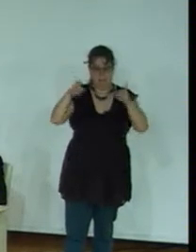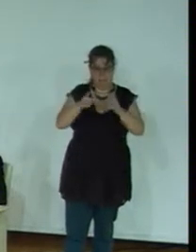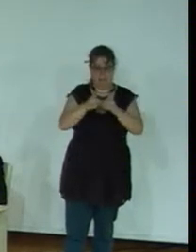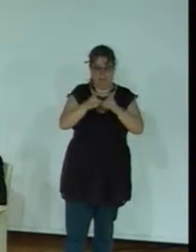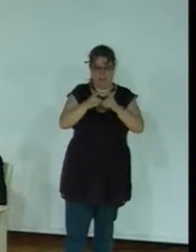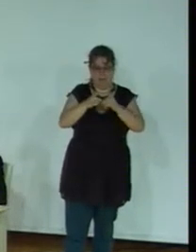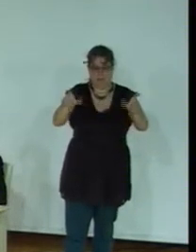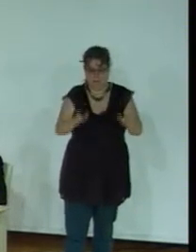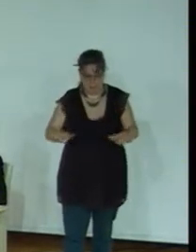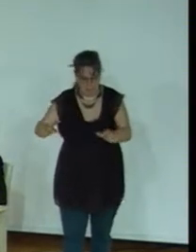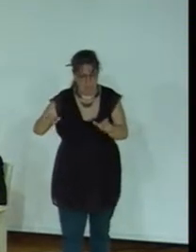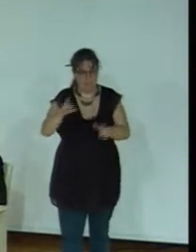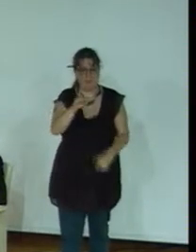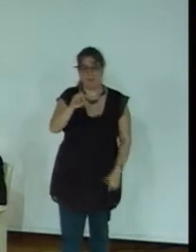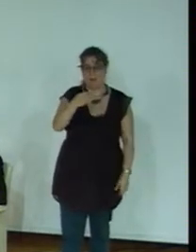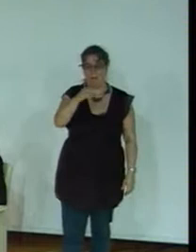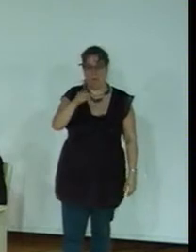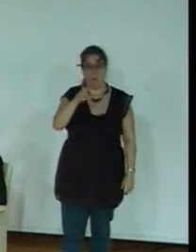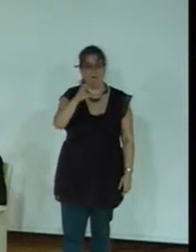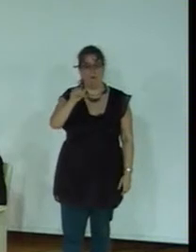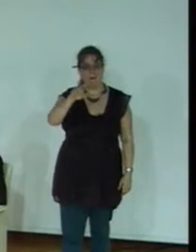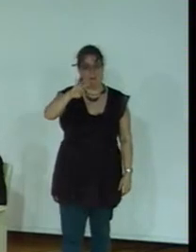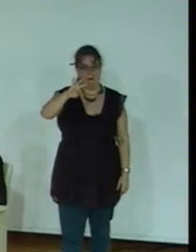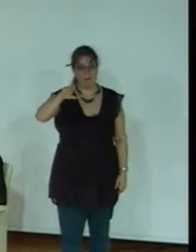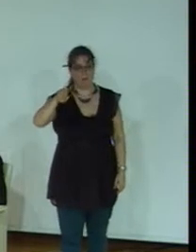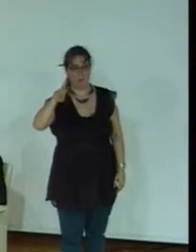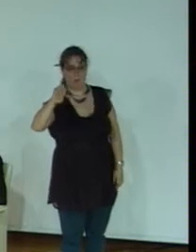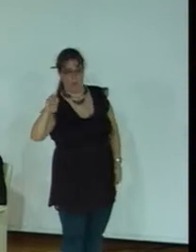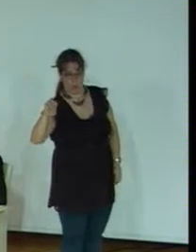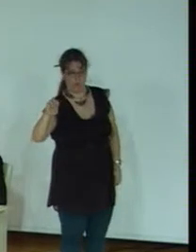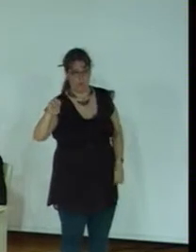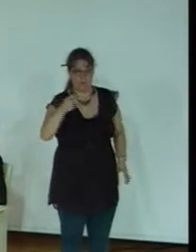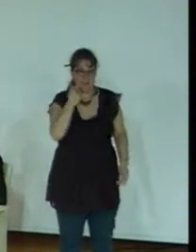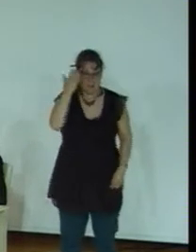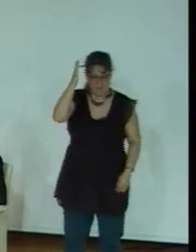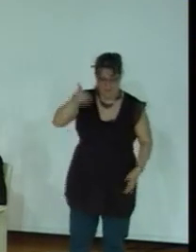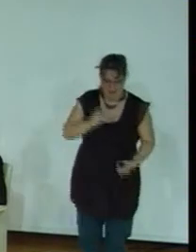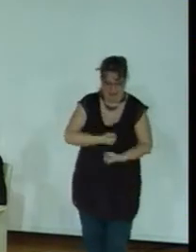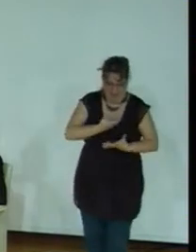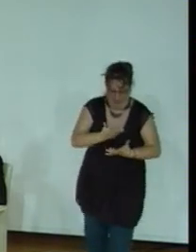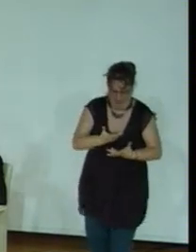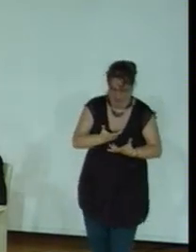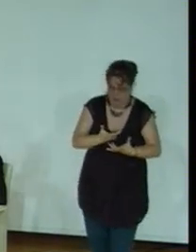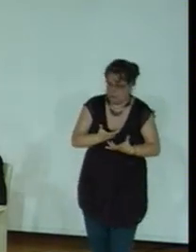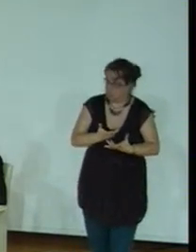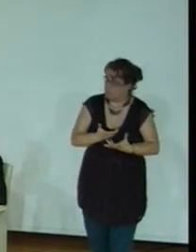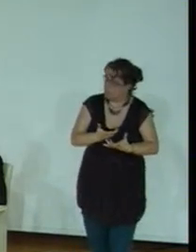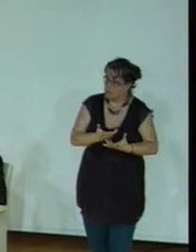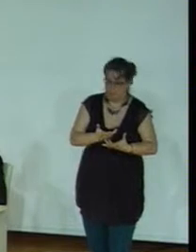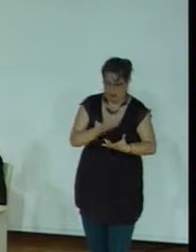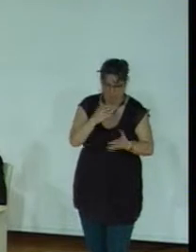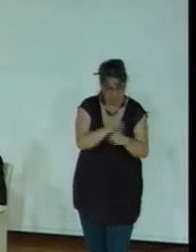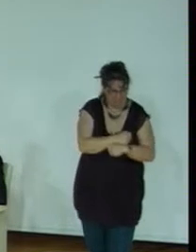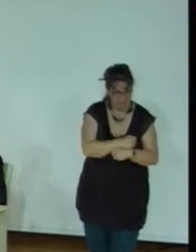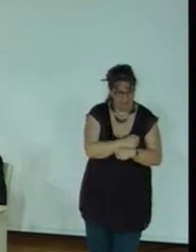parce que vous savez que vous êtes surveillé et vous ne savez pas si à un moment ou à un autre, tout ce que vous pourrez dire, même dans un cadre